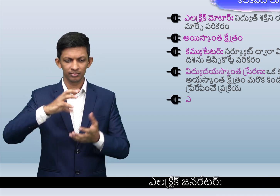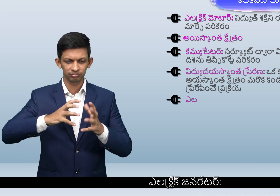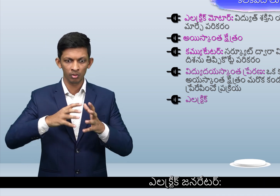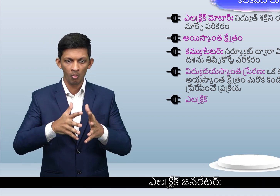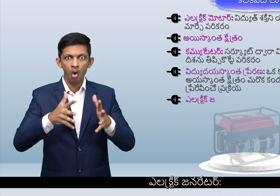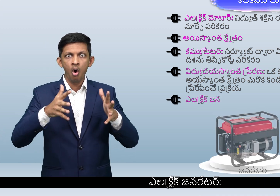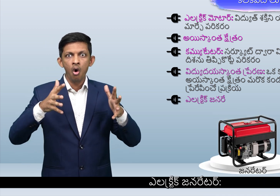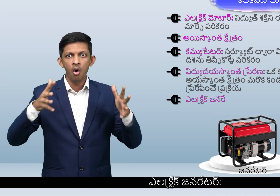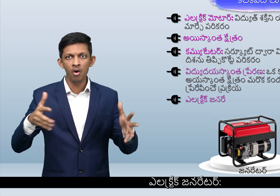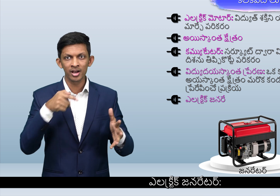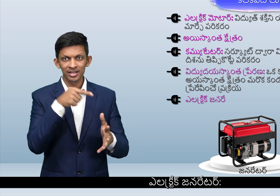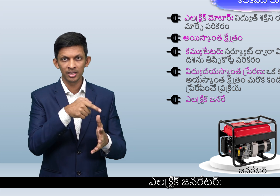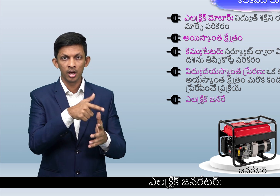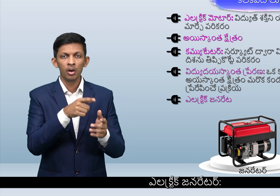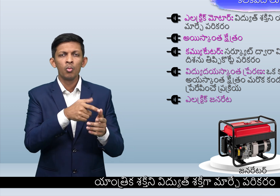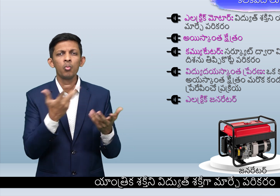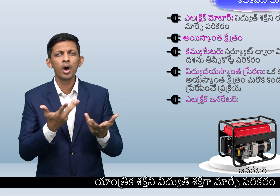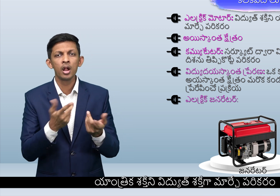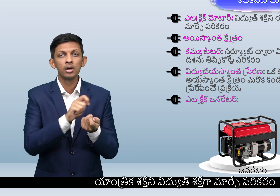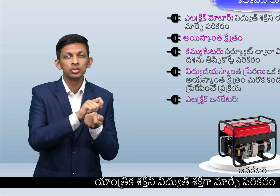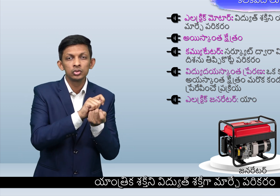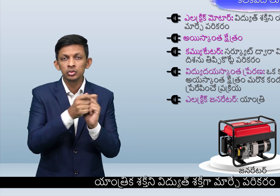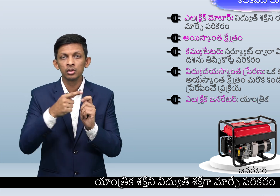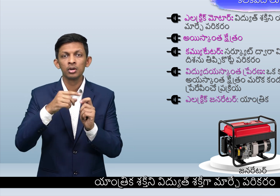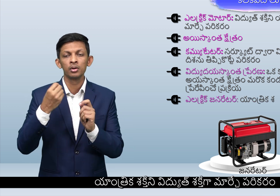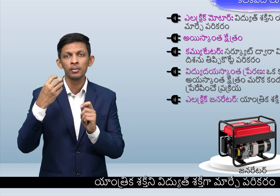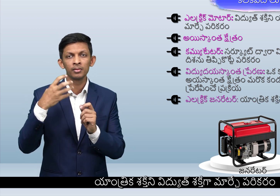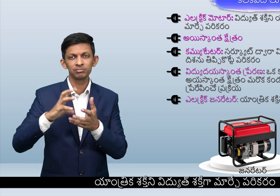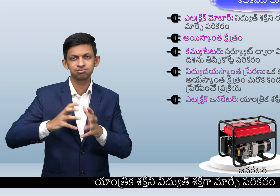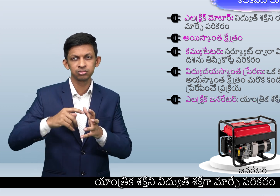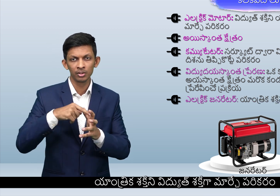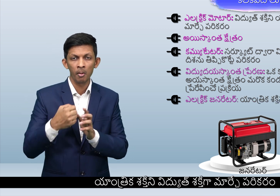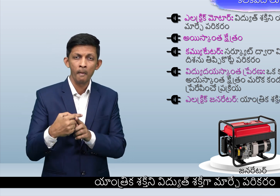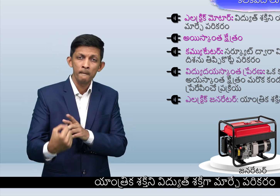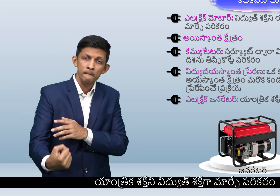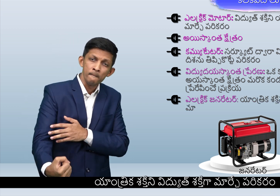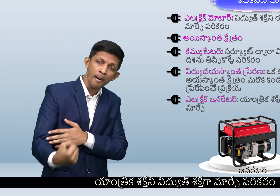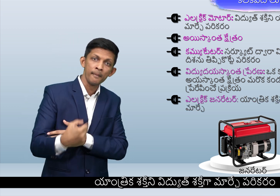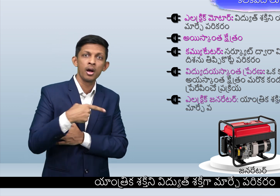ఎలక్ట్రిక్ జనరేటర్ యాంత్రిక శక్తిని విద్యుత్ శక్తిగా మార్చే పరికరం.